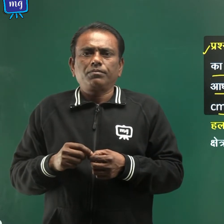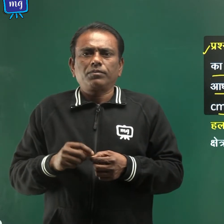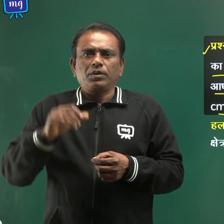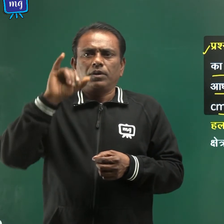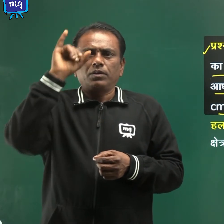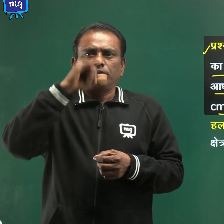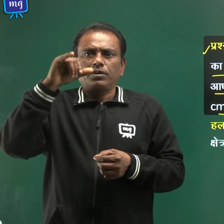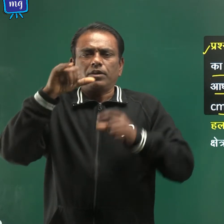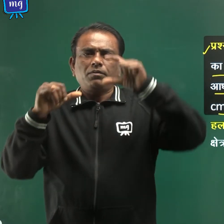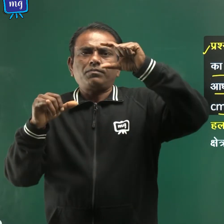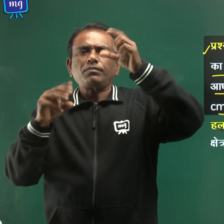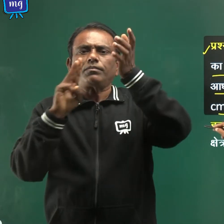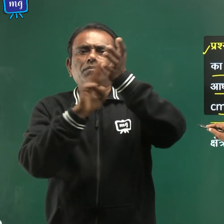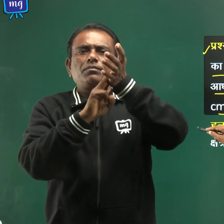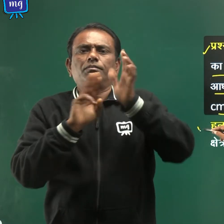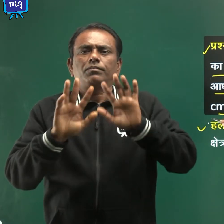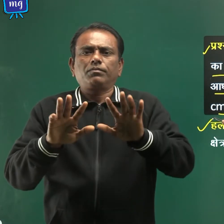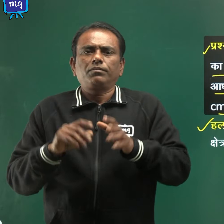ए पर्सन है हाल